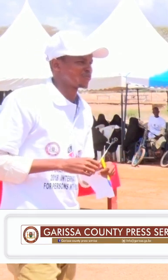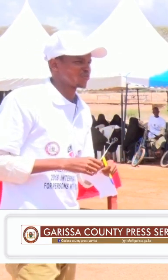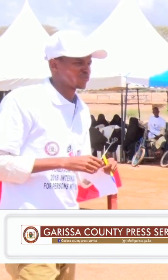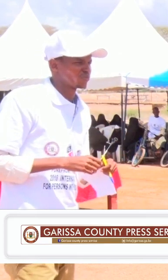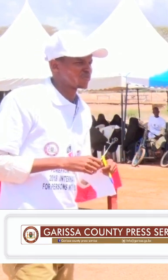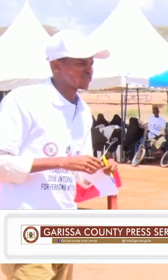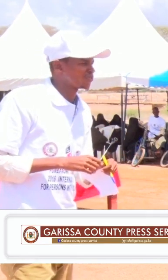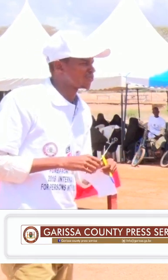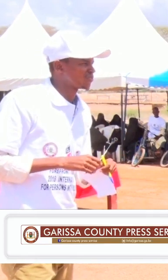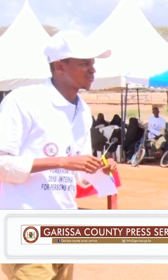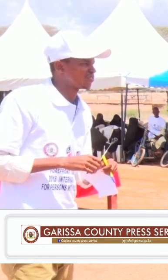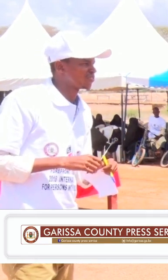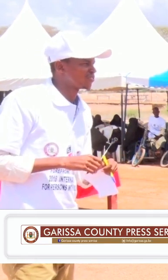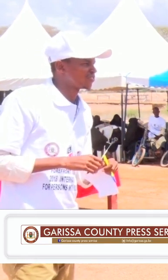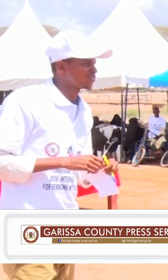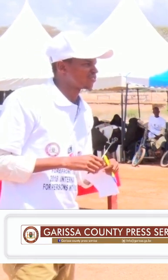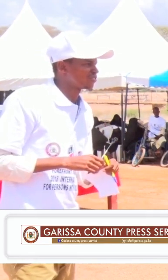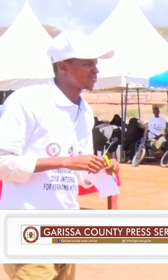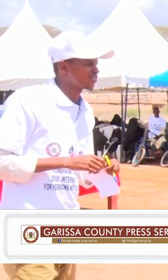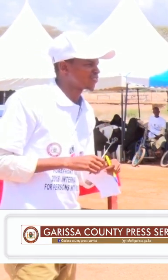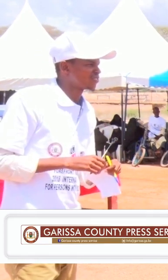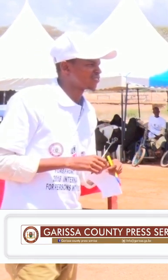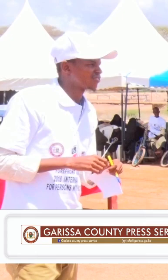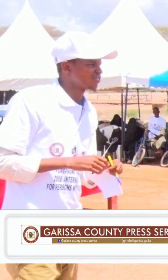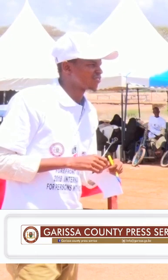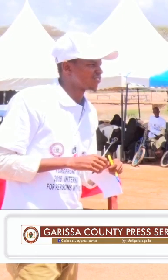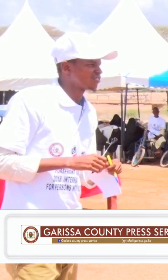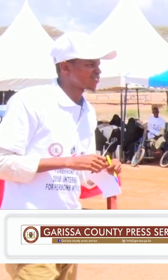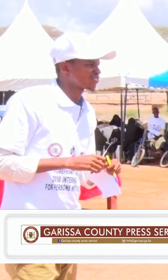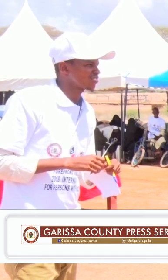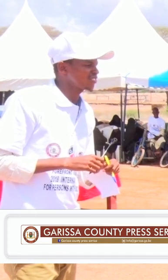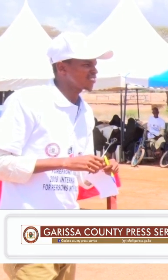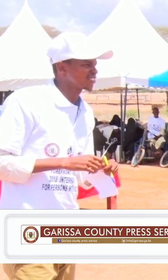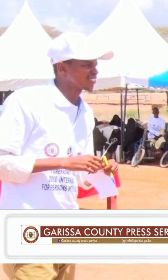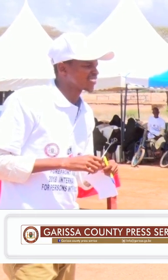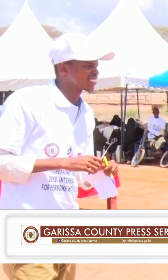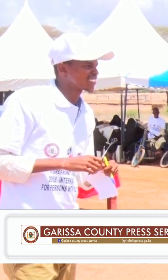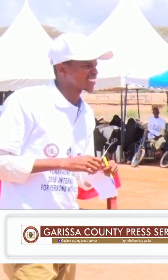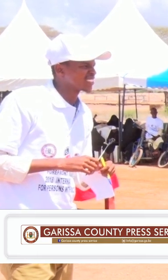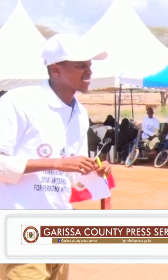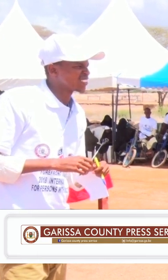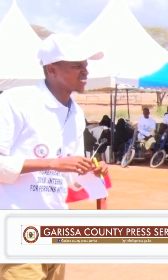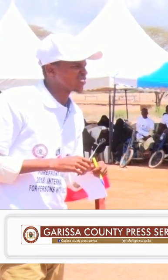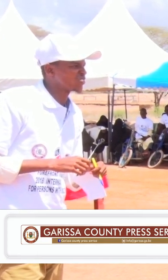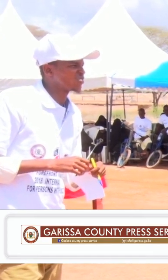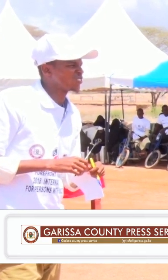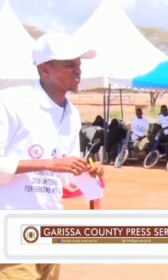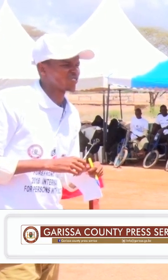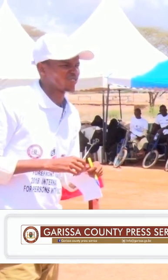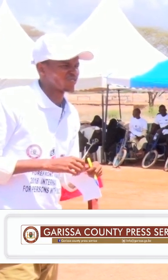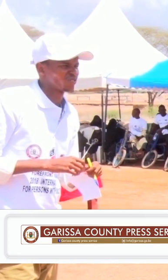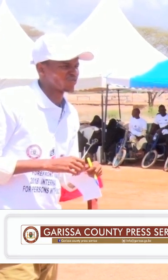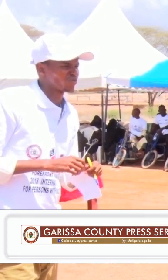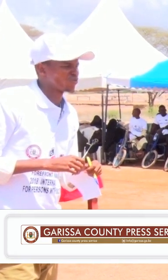Lastig waxaa dhacday in bil aan dhagoole isbitaalka weyn ay ku dhasho, maadaama afka ay aqoonin, communication ay